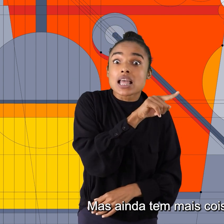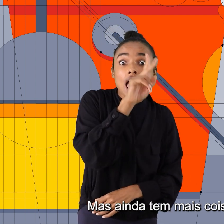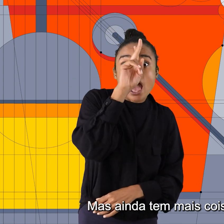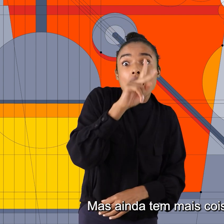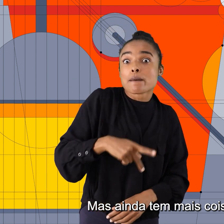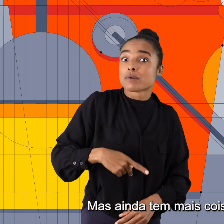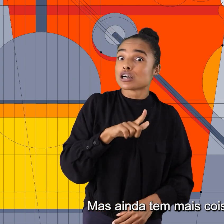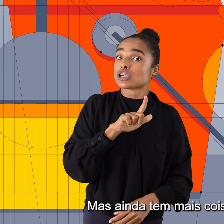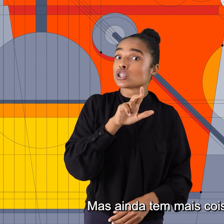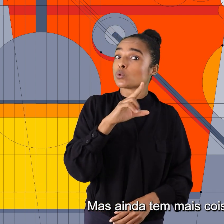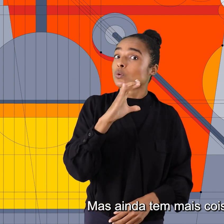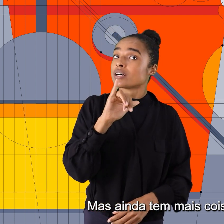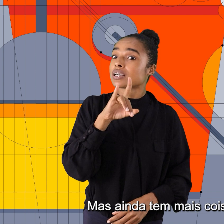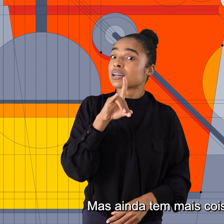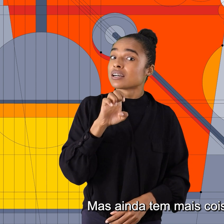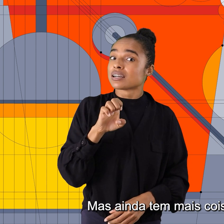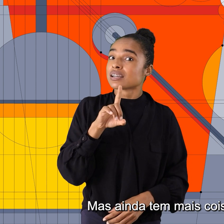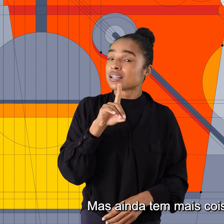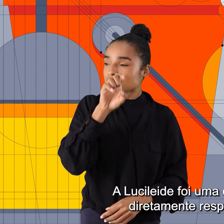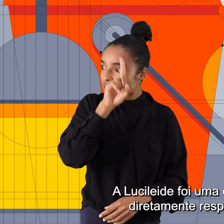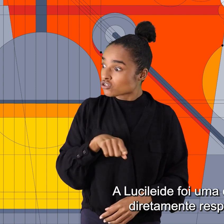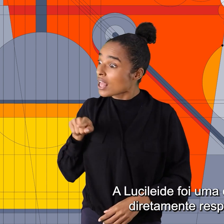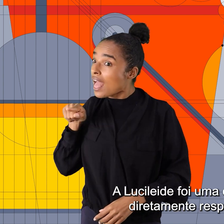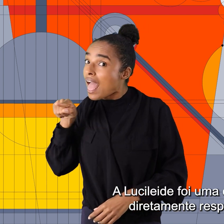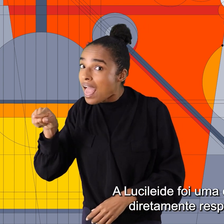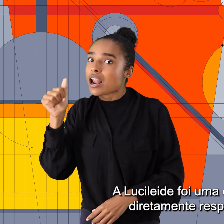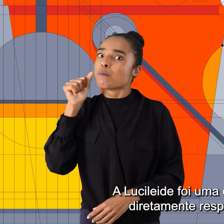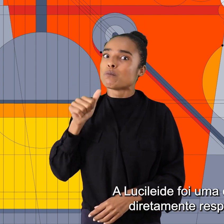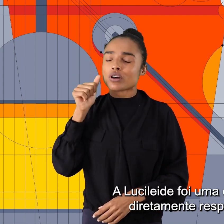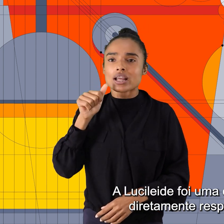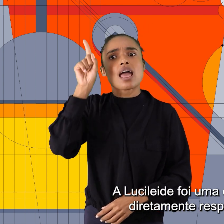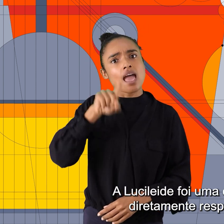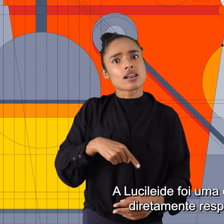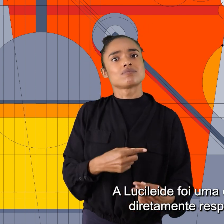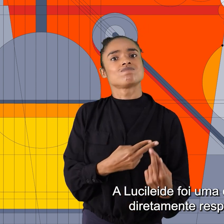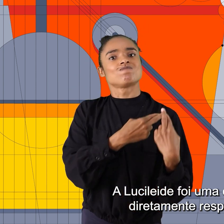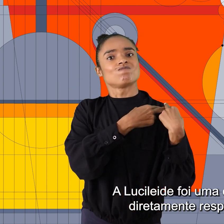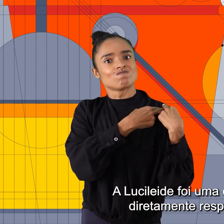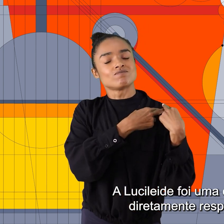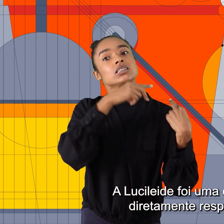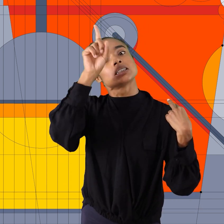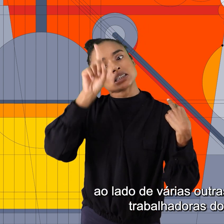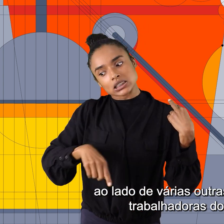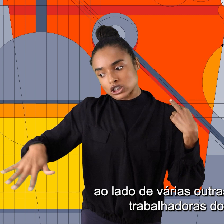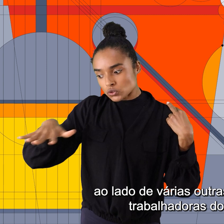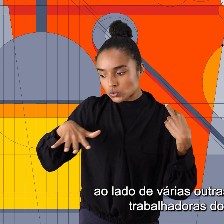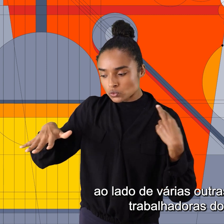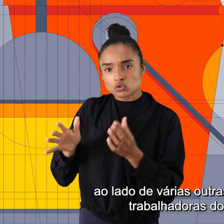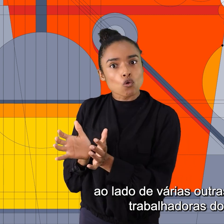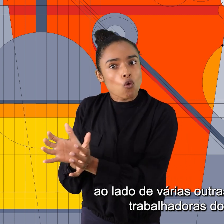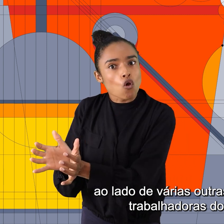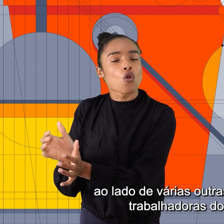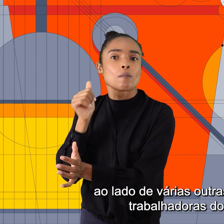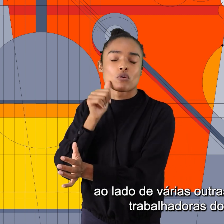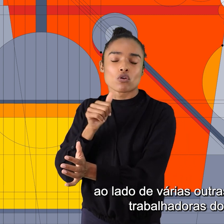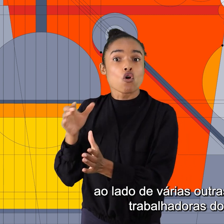tem mais coisa nessa história. A Lucileide foi uma das pessoas diretamente responsáveis, ao lado de várias